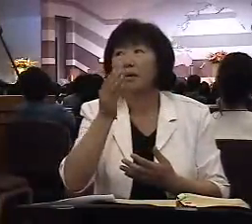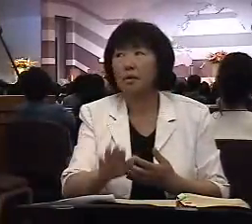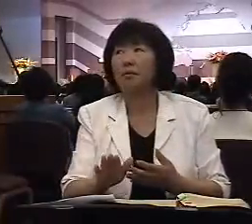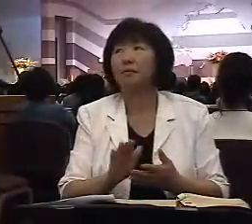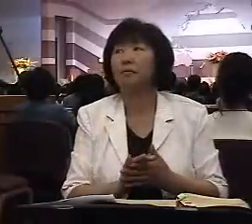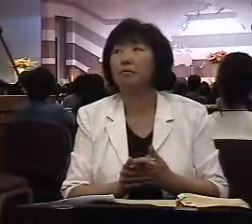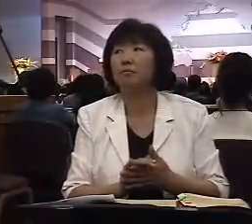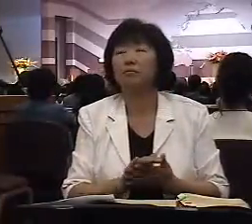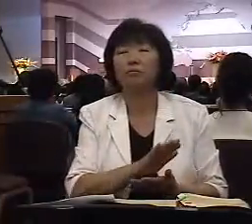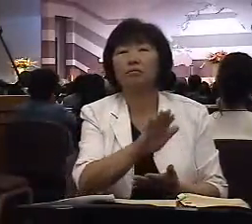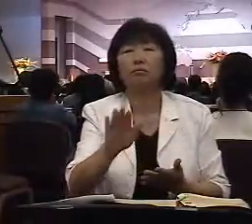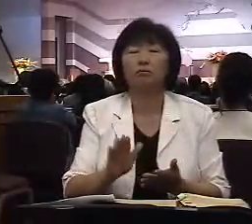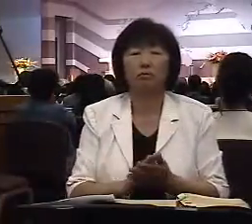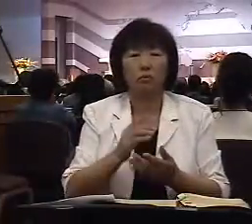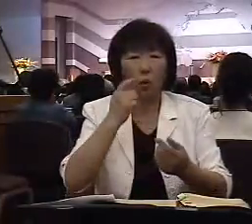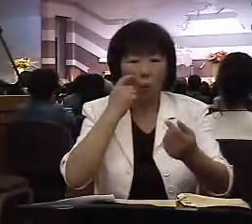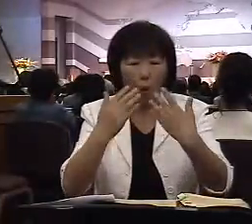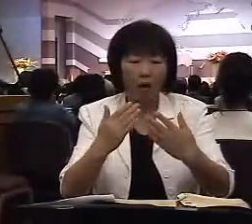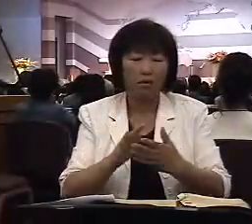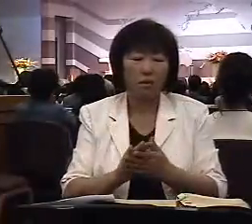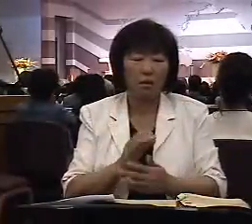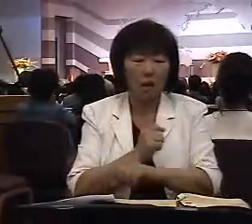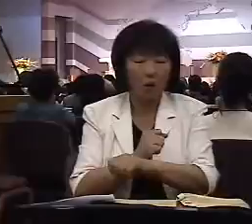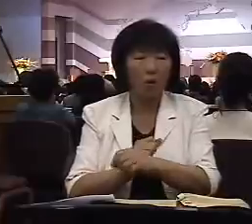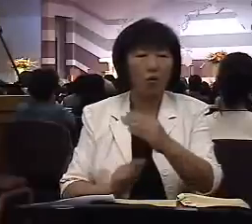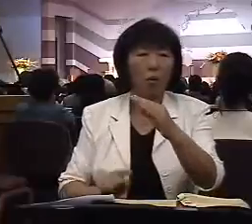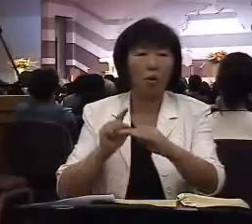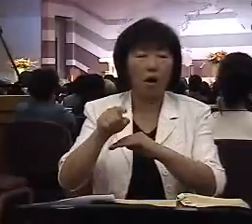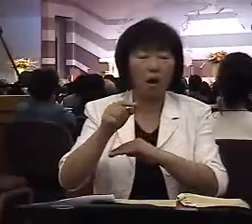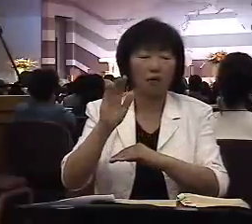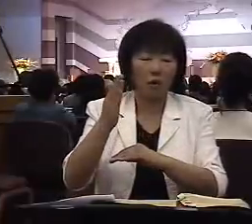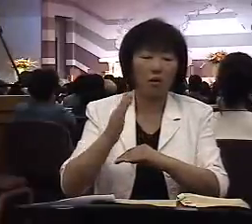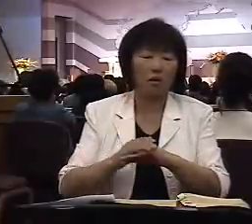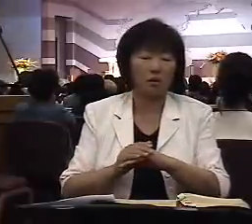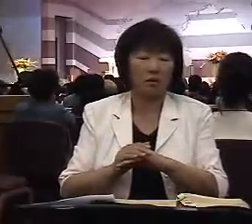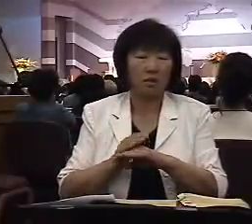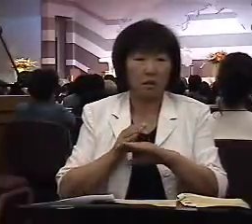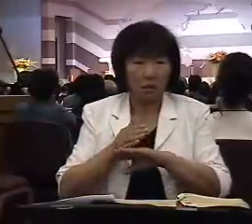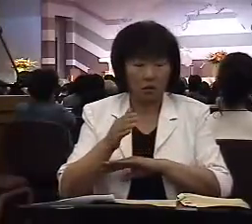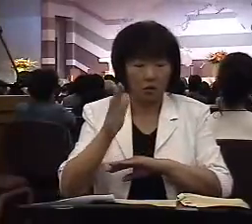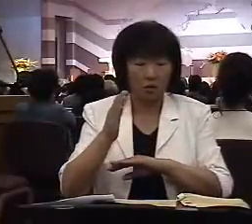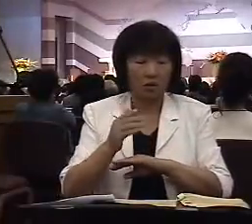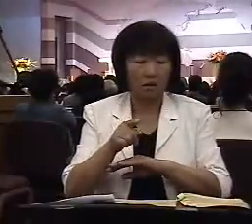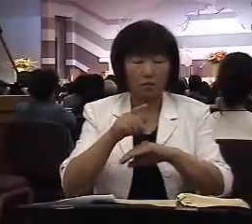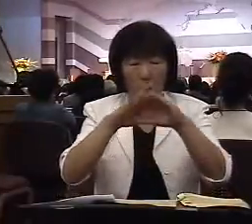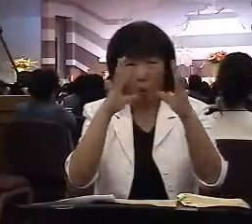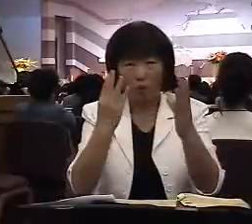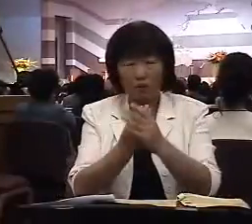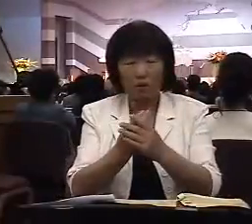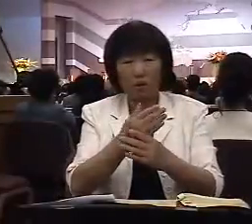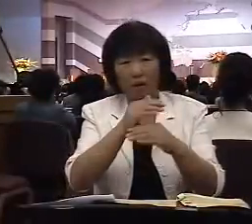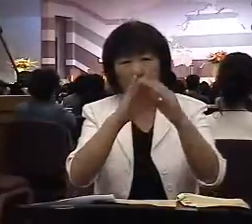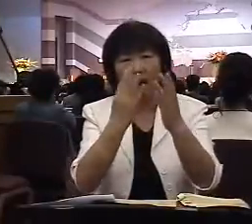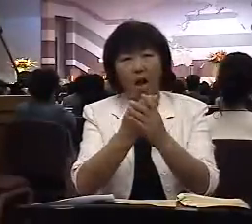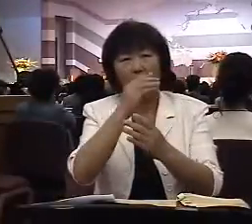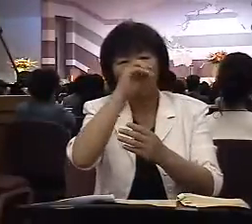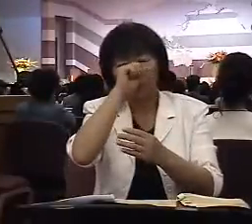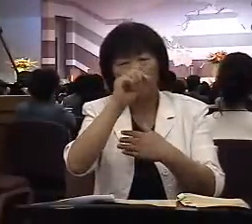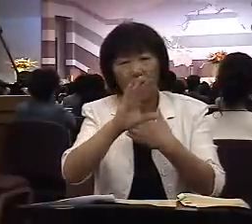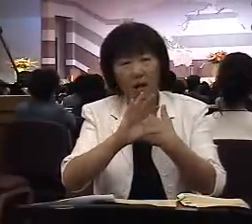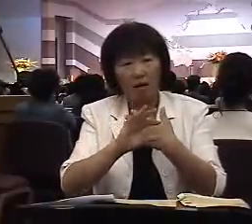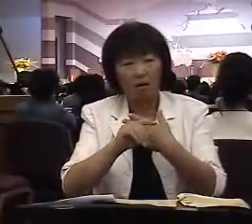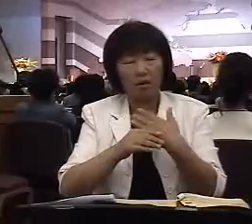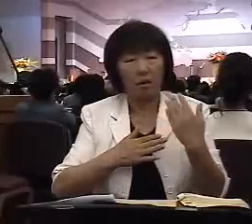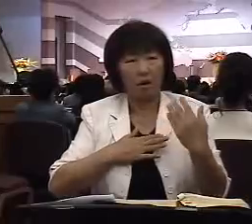그런데 우리가 확실히 하고 넘어가야 되는 것은, 그 모든 것이 다 좋지만 내가